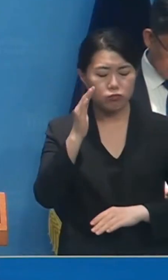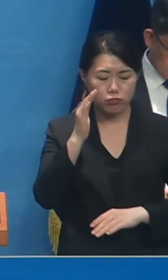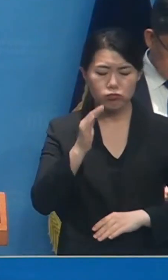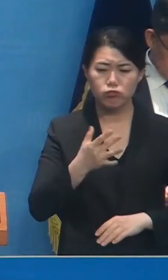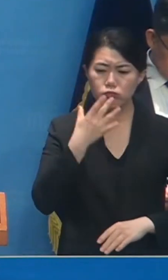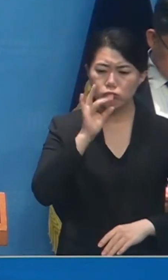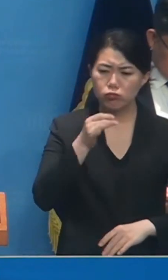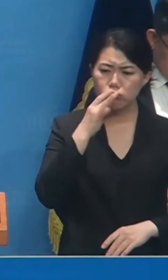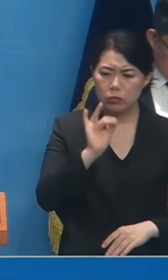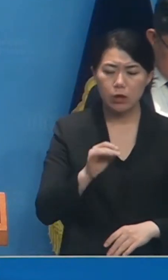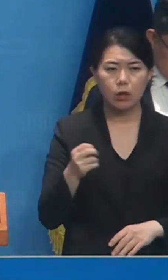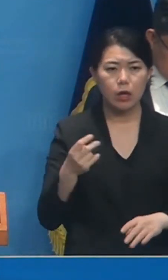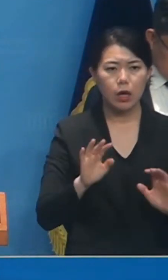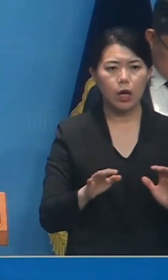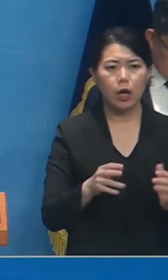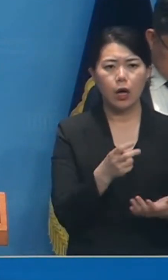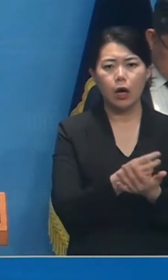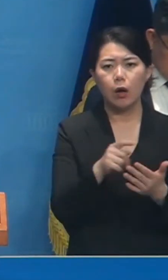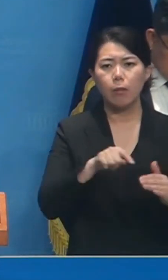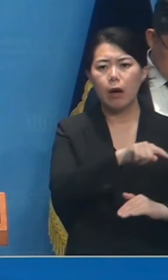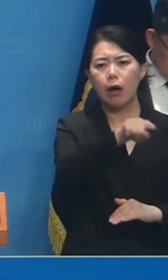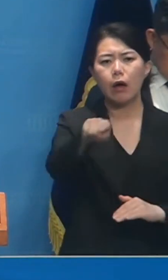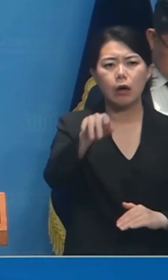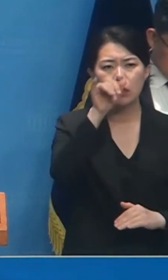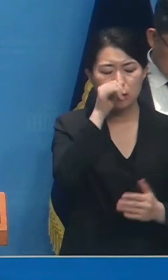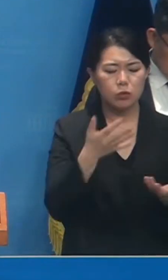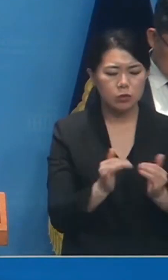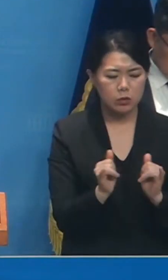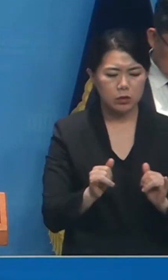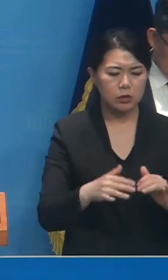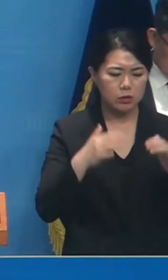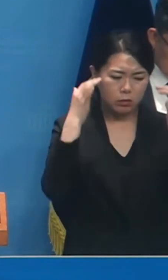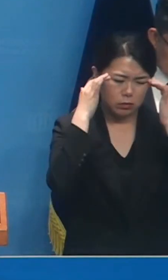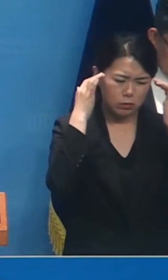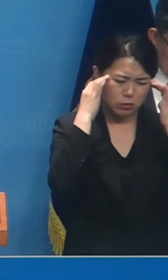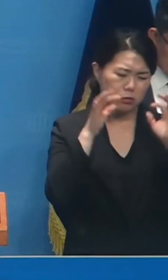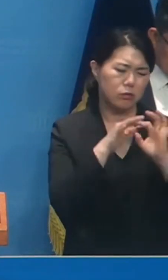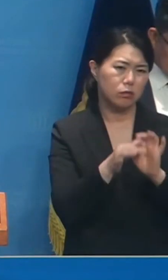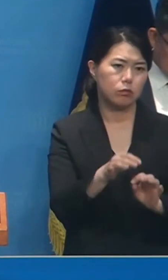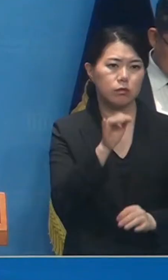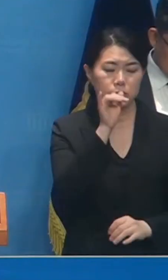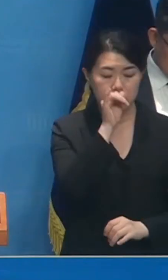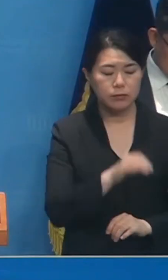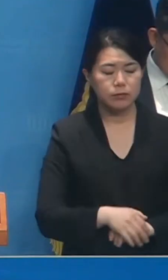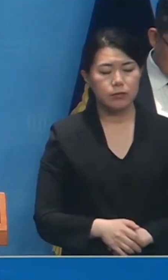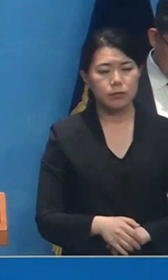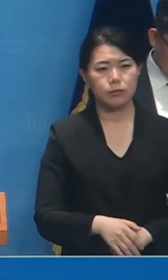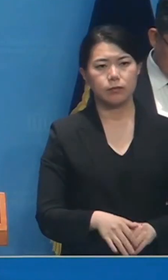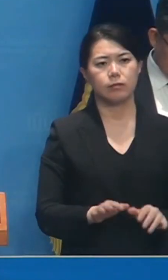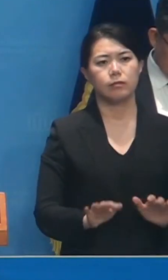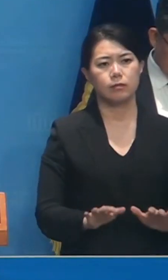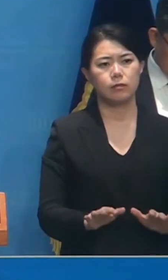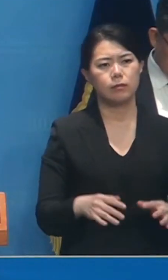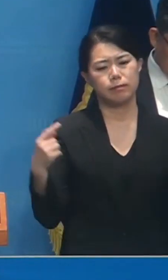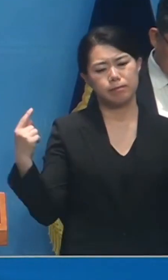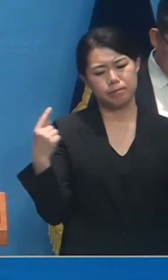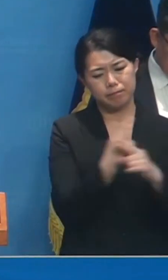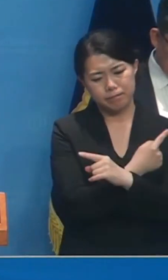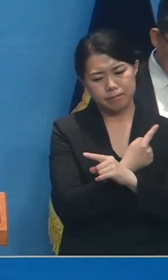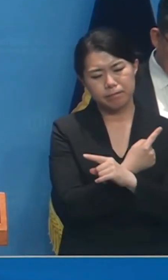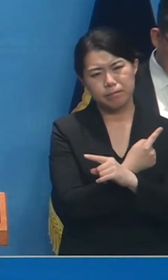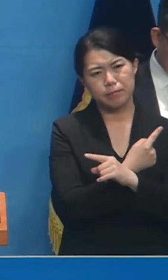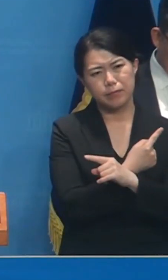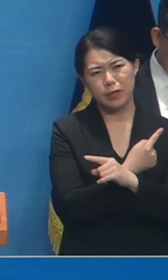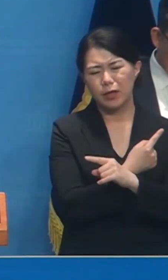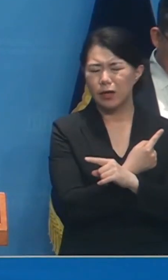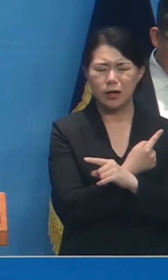제도 밖으로 밀려난 노동자들까지 고통은 여전히 현장에 남아 있습니다. 이제는 바뀌어야 한다는 말도